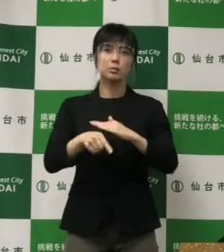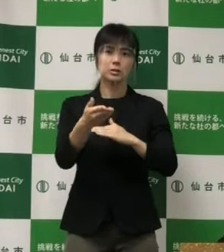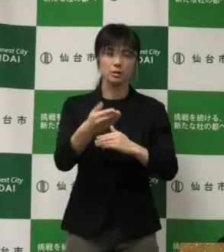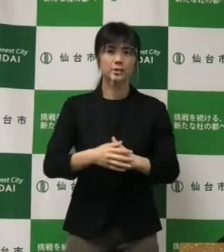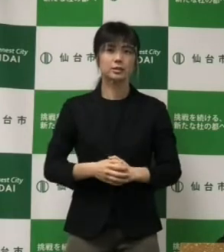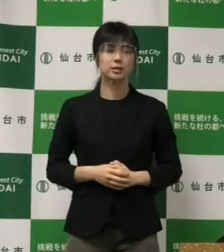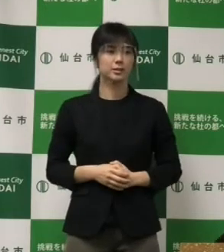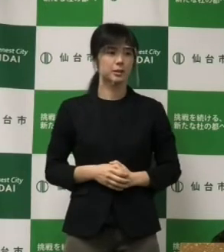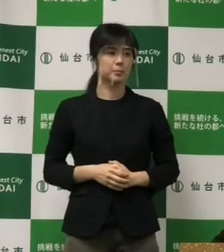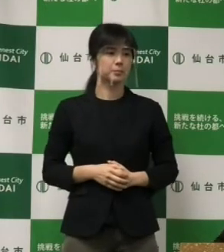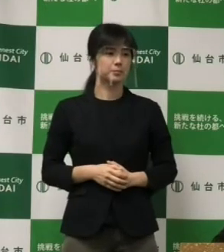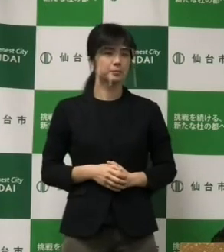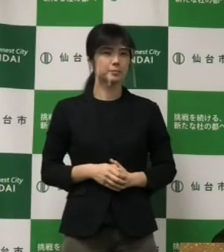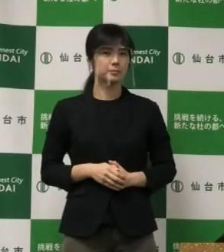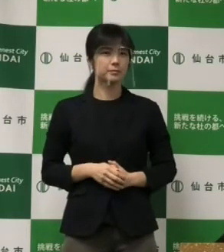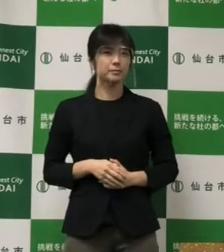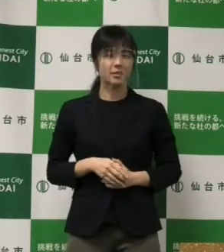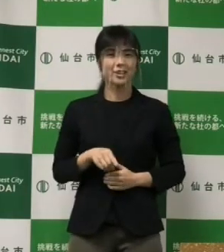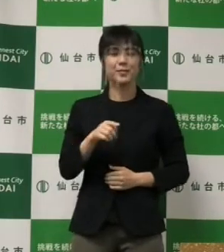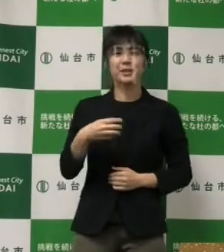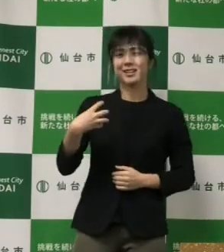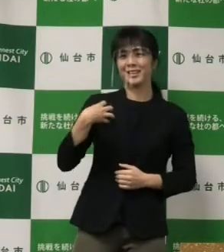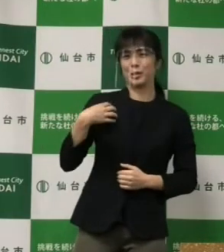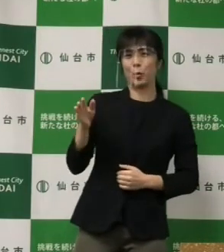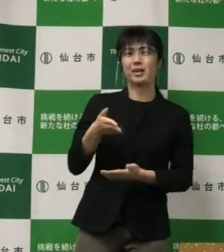か。それではこれも 担 当課の方から